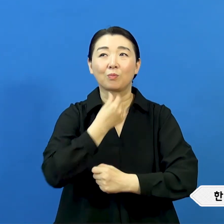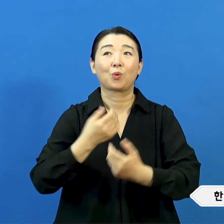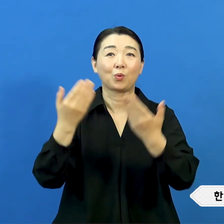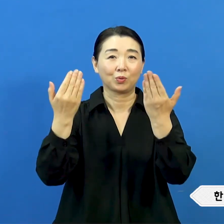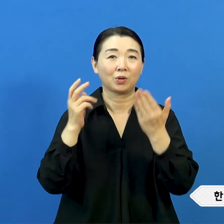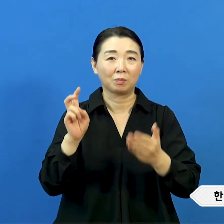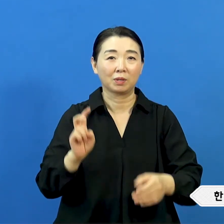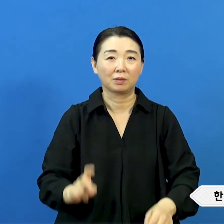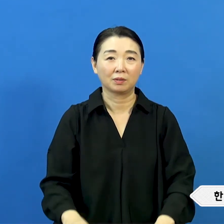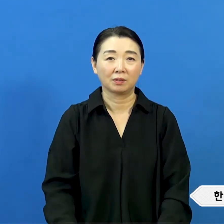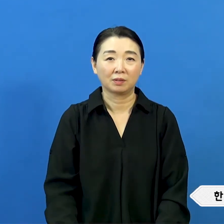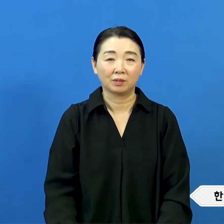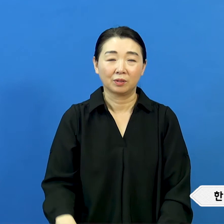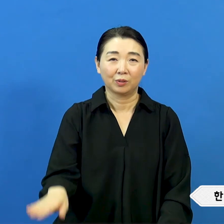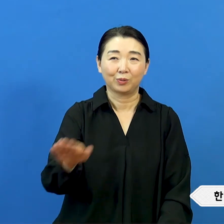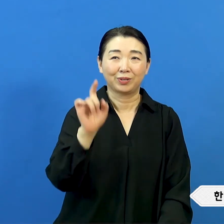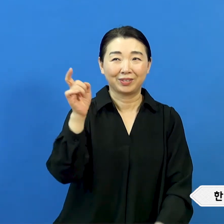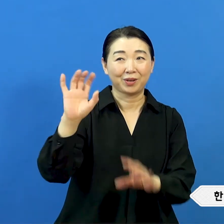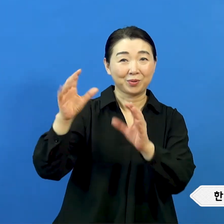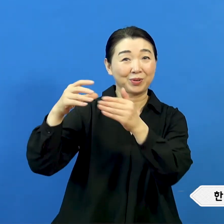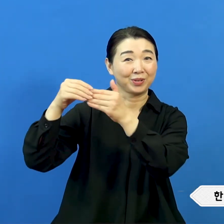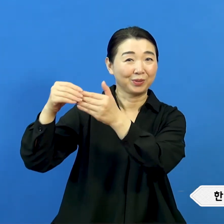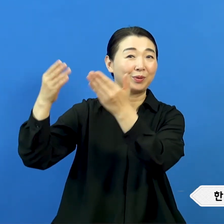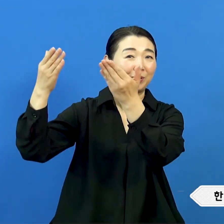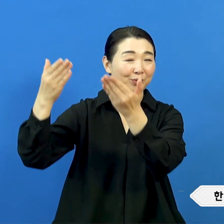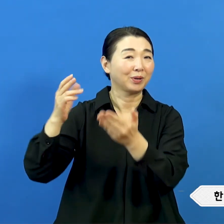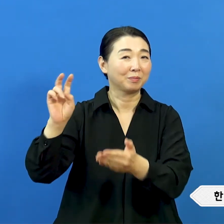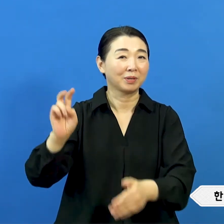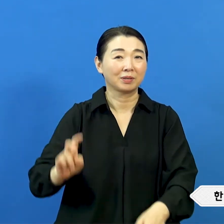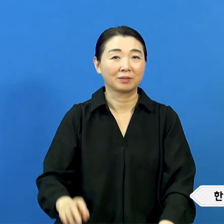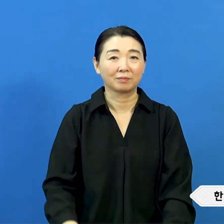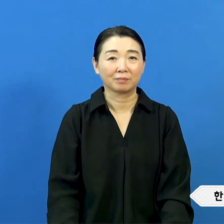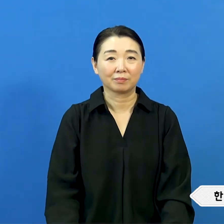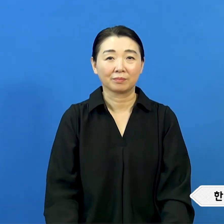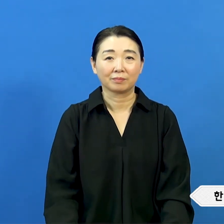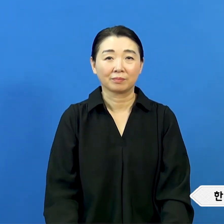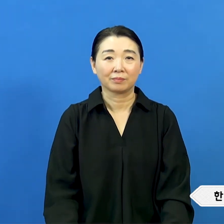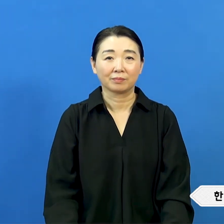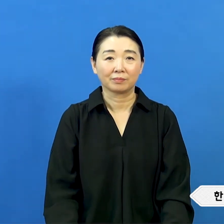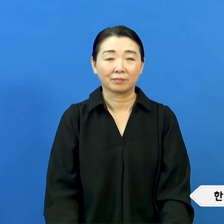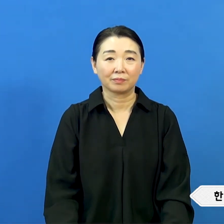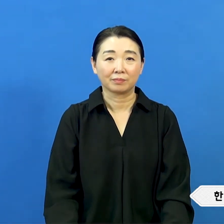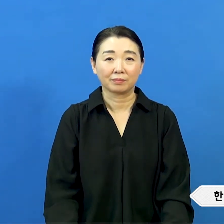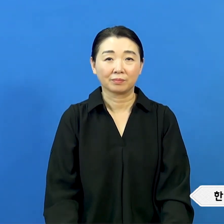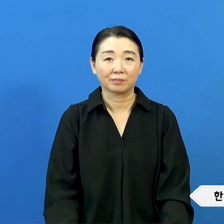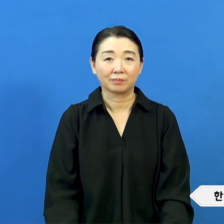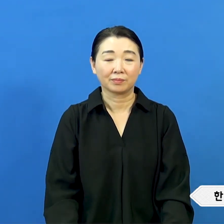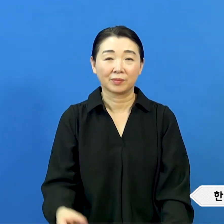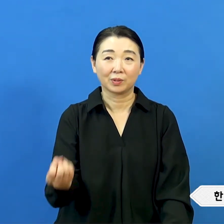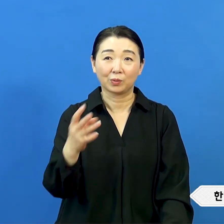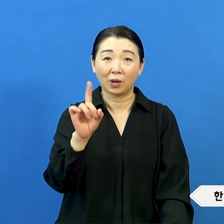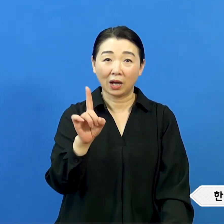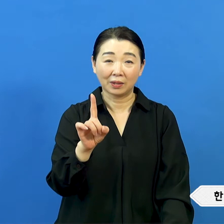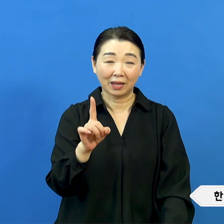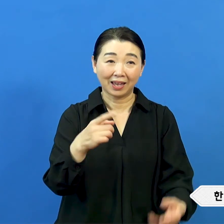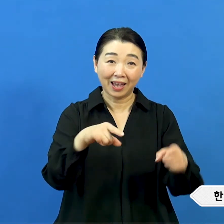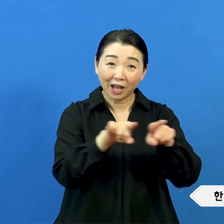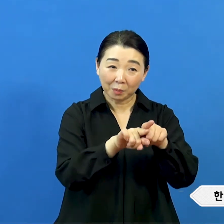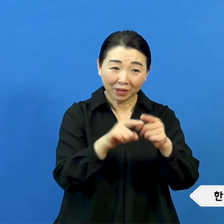주지 않겠습니까? 우리를 천국으로 인도해 주시지 않겠습니까? 그 말이고, 그 다음 또 하나의 쌍은